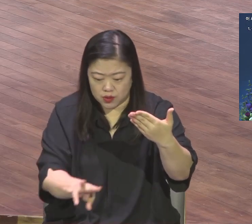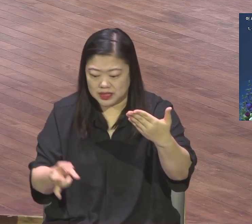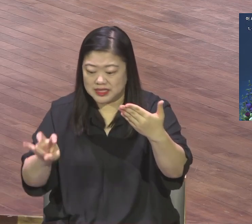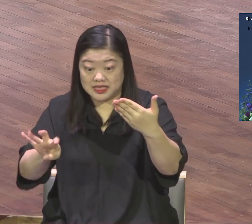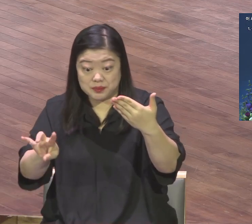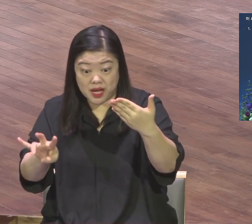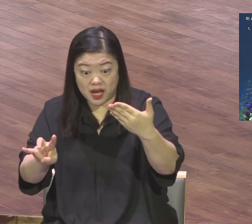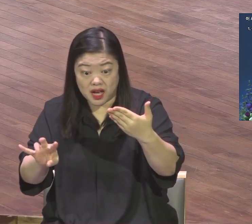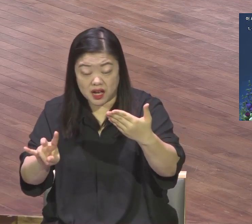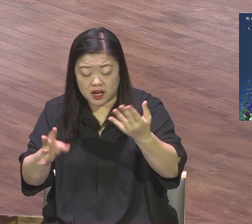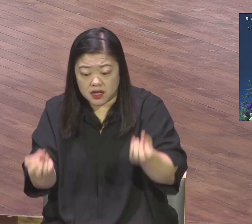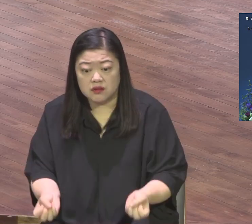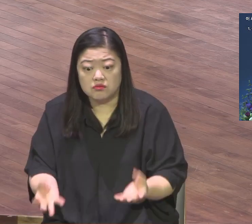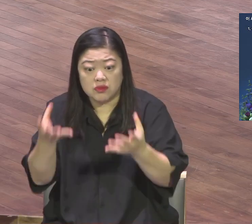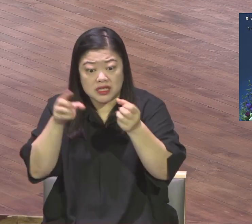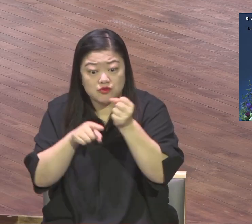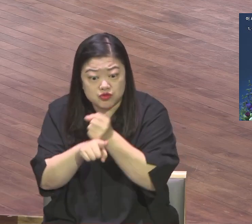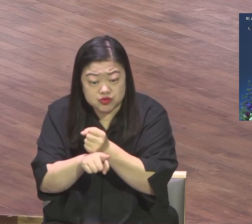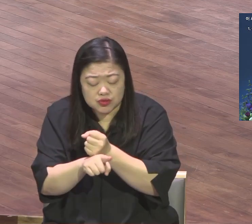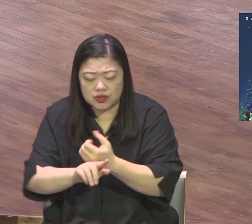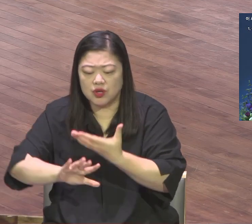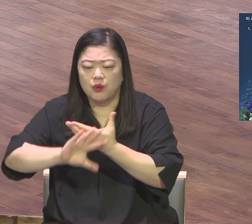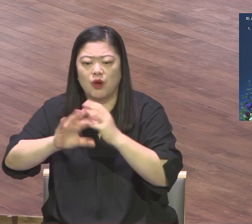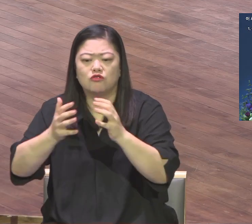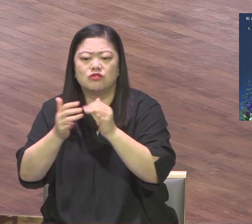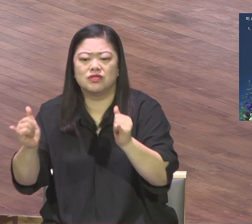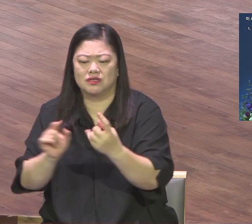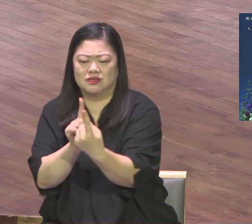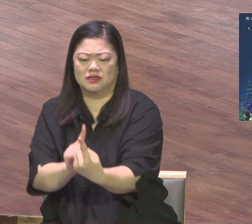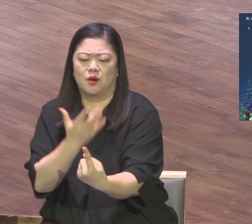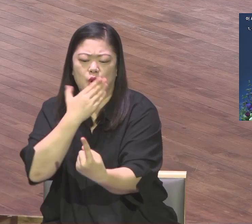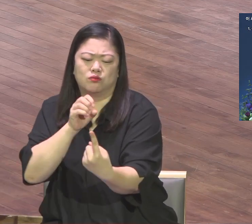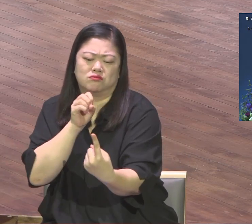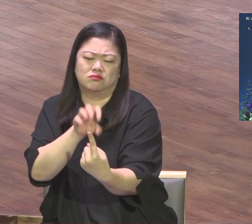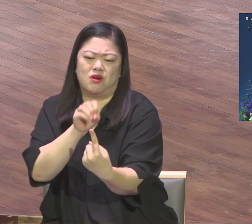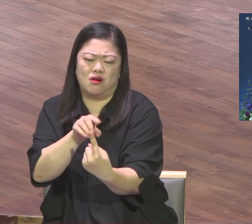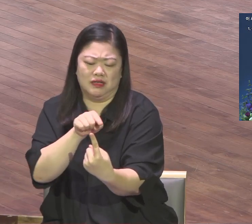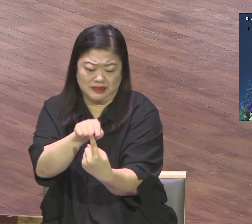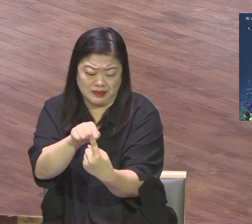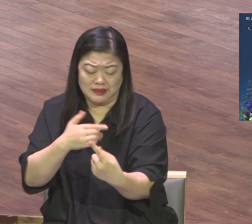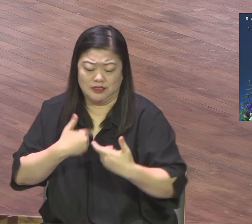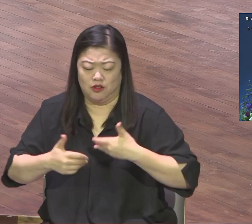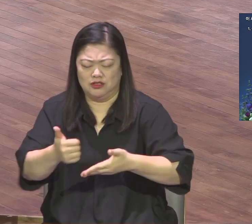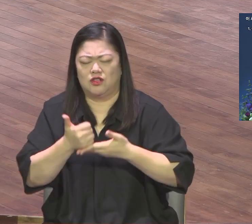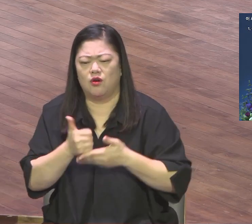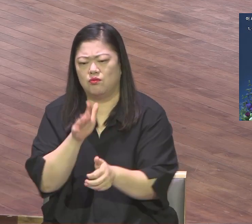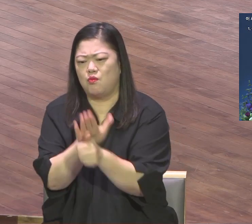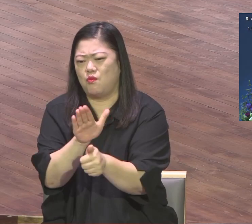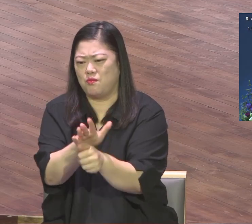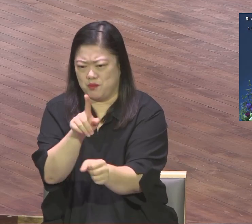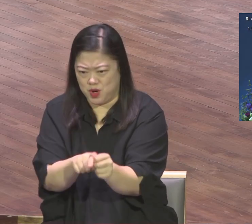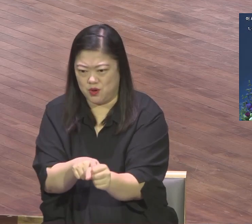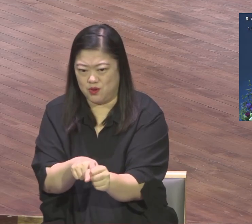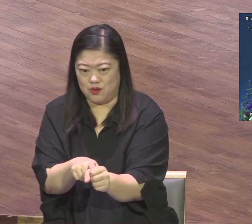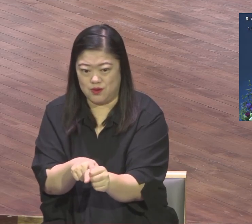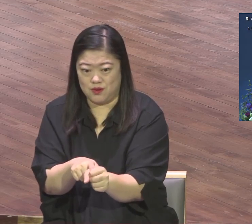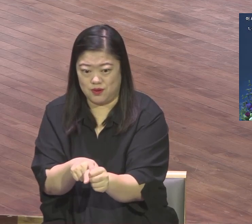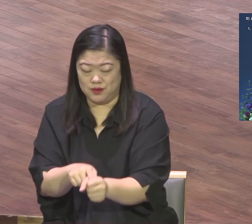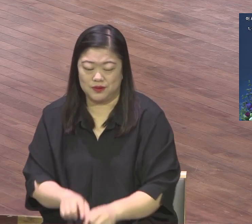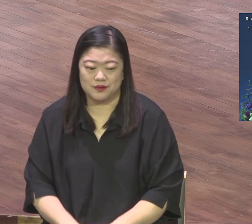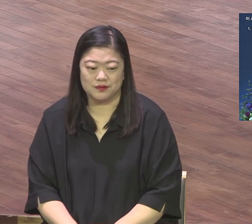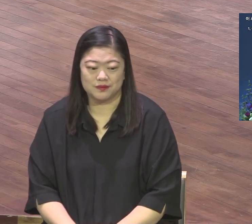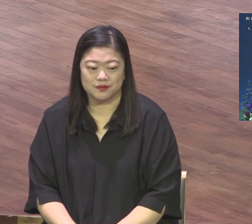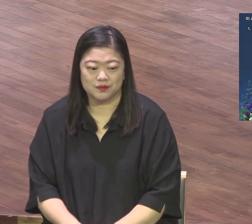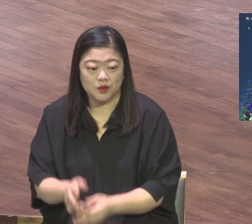영접하라고. 영접해야 됩니다. 영접. 모든 이 본문의 표현을 보면요. 주